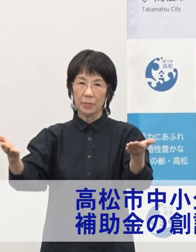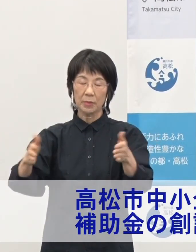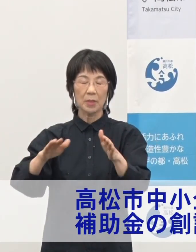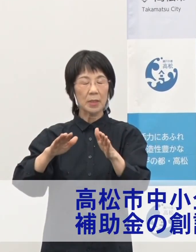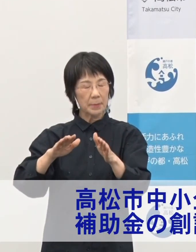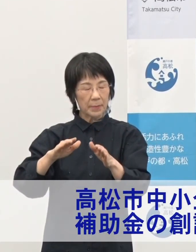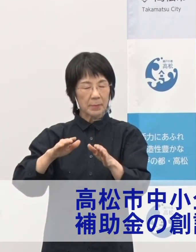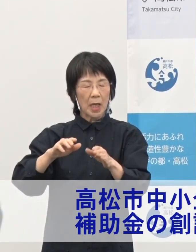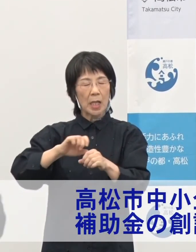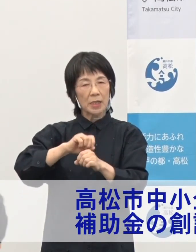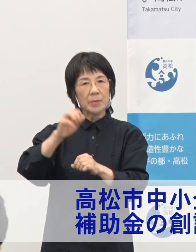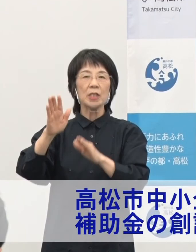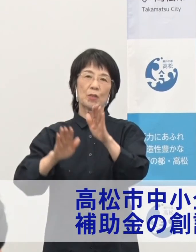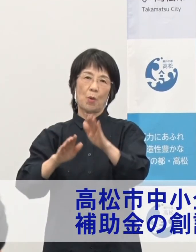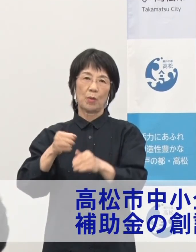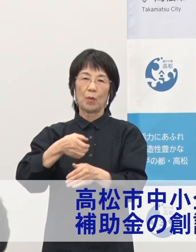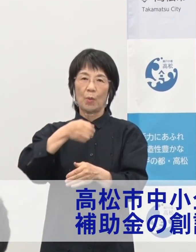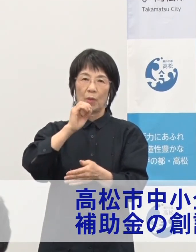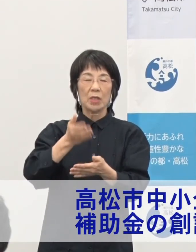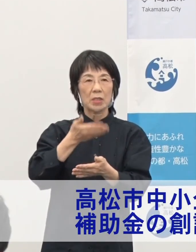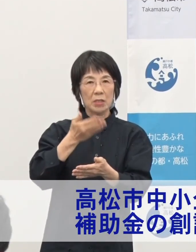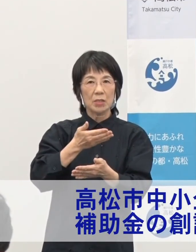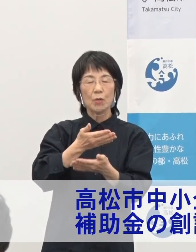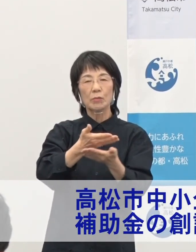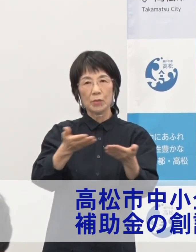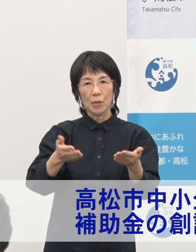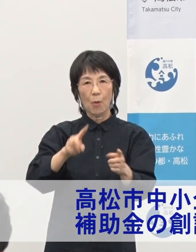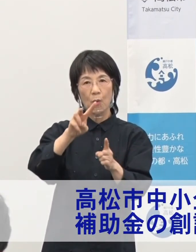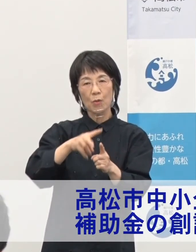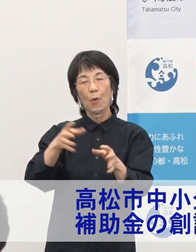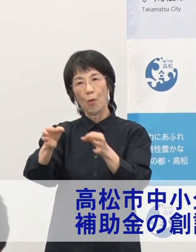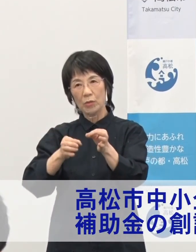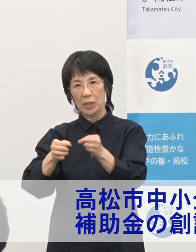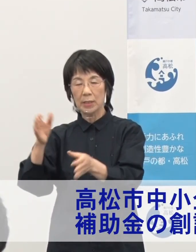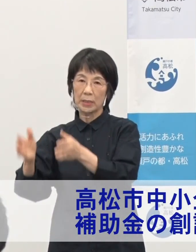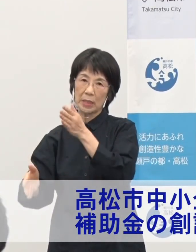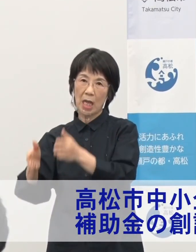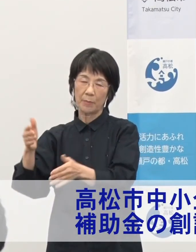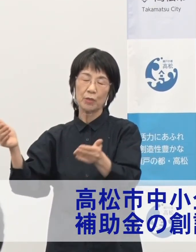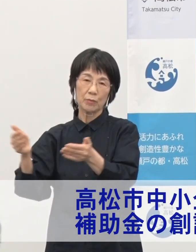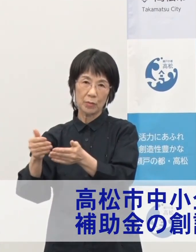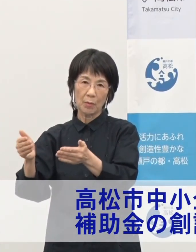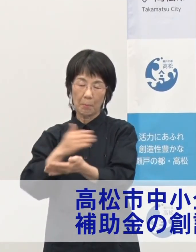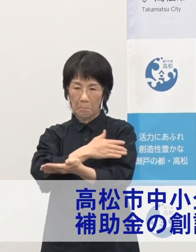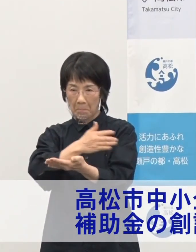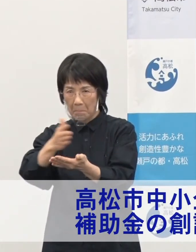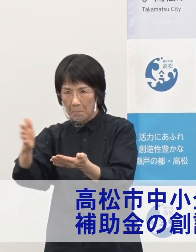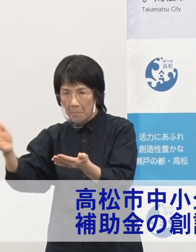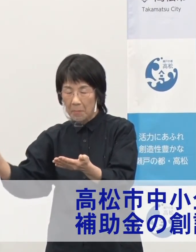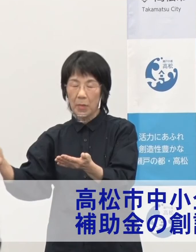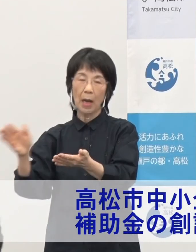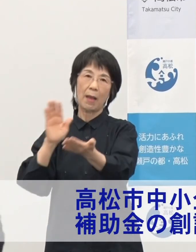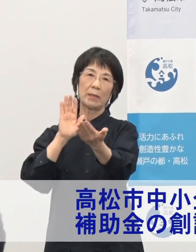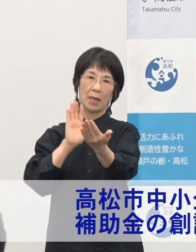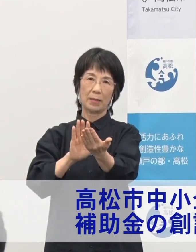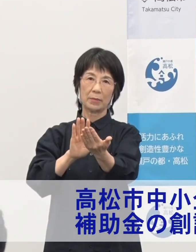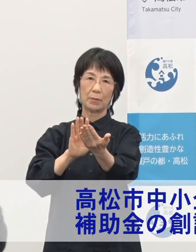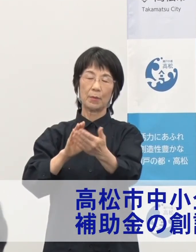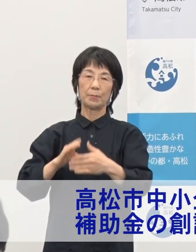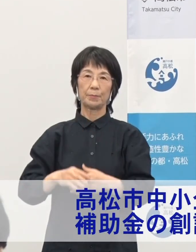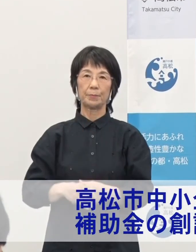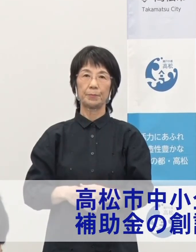状況にございます飲食業を始め小売業やサービス業など幅広い業種が対象となり